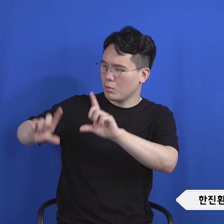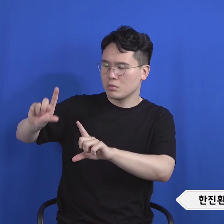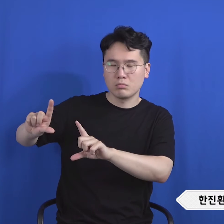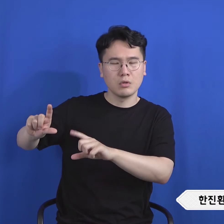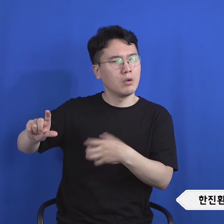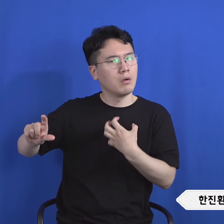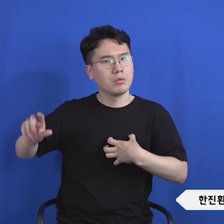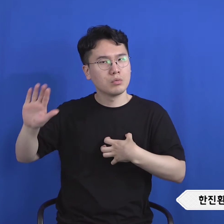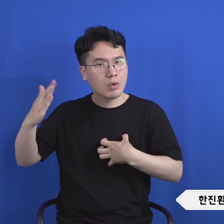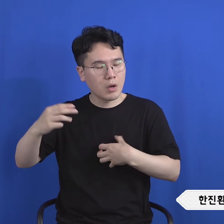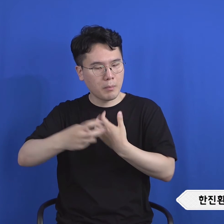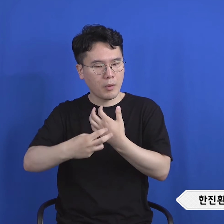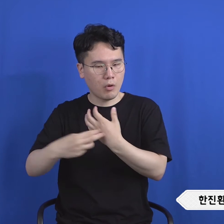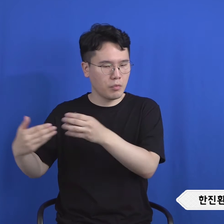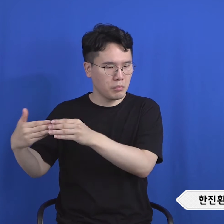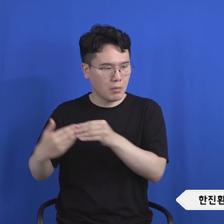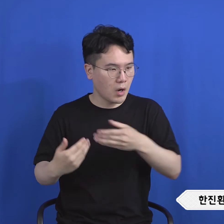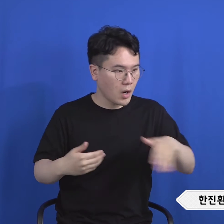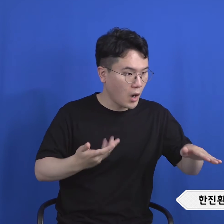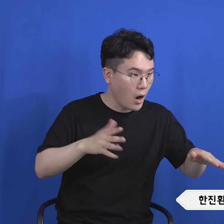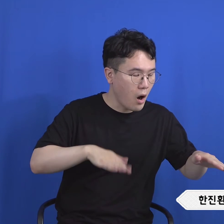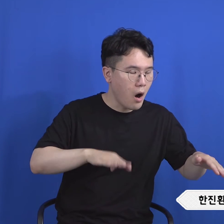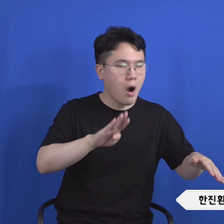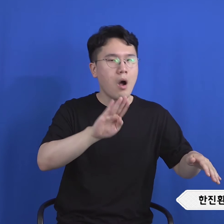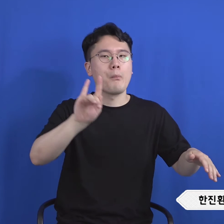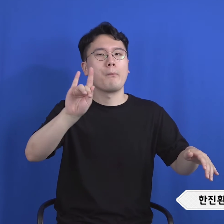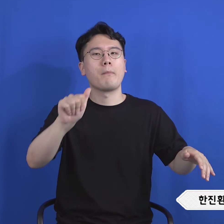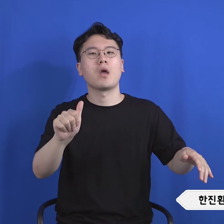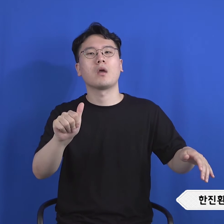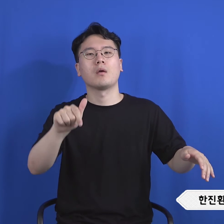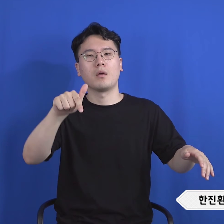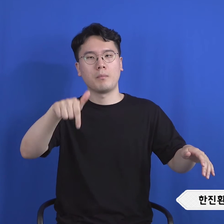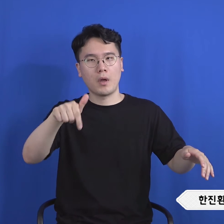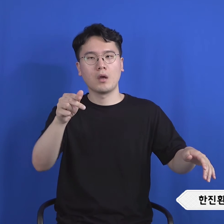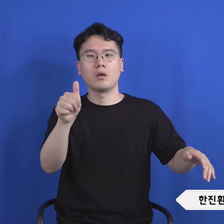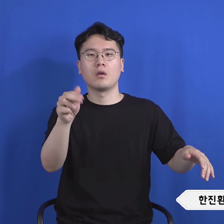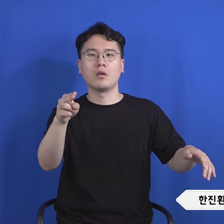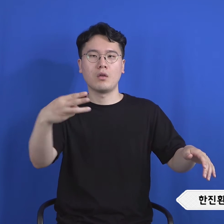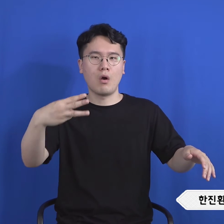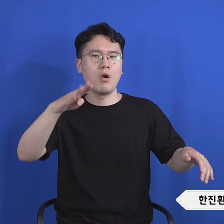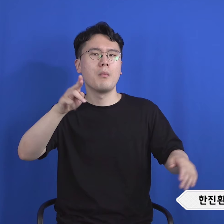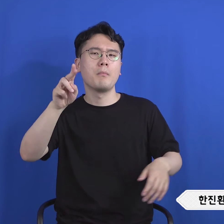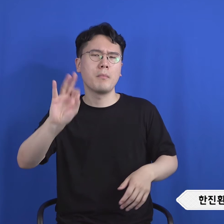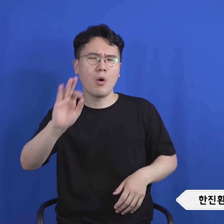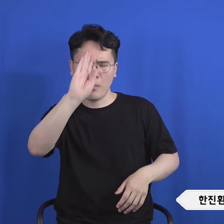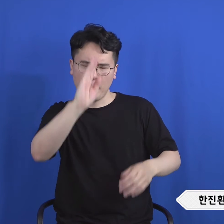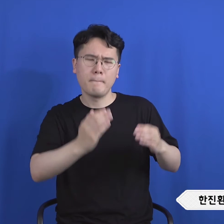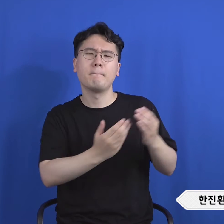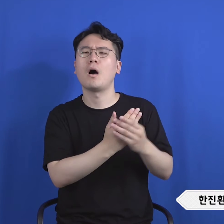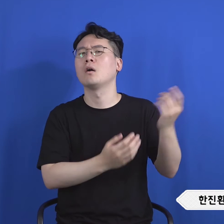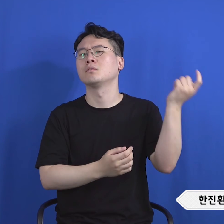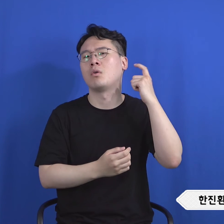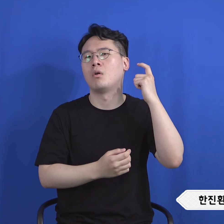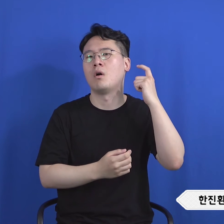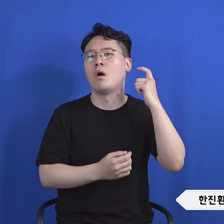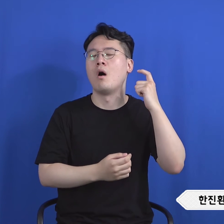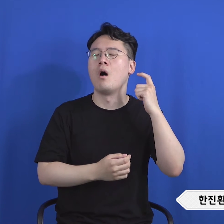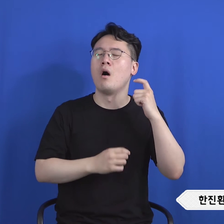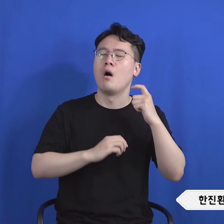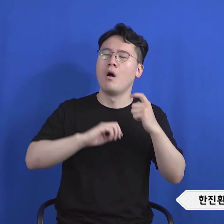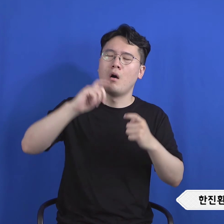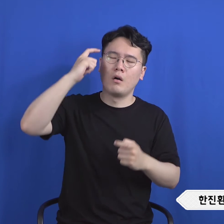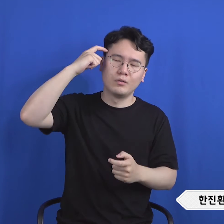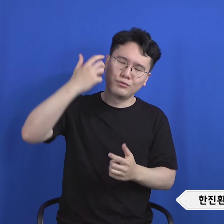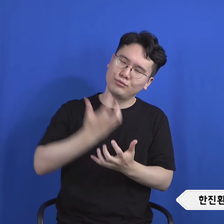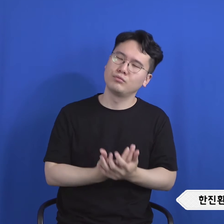같은 소식을 들었습니다. 그 다음부터는 엄마 입에서 공부 좀 해라, 게임 좀 적당히 해라, 친구 좀 잘 사귀라,